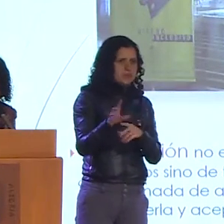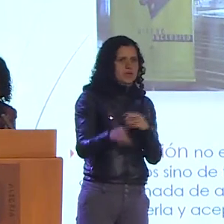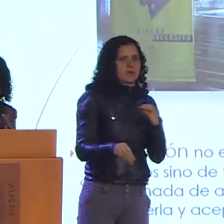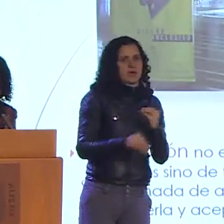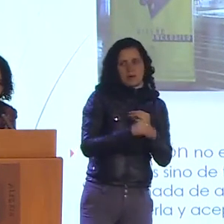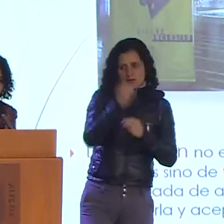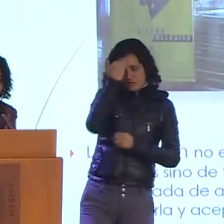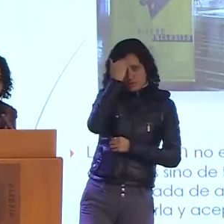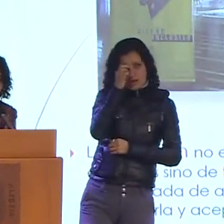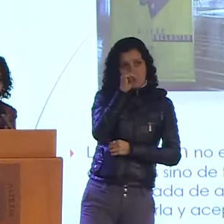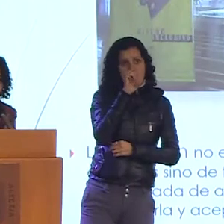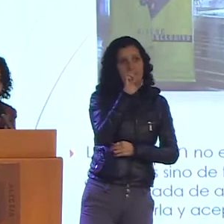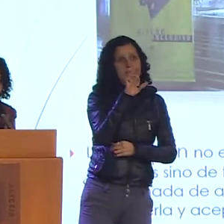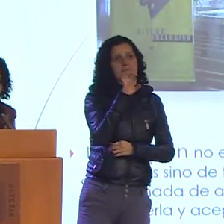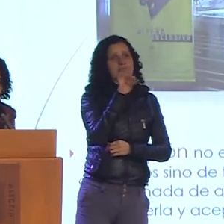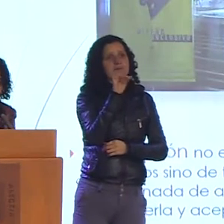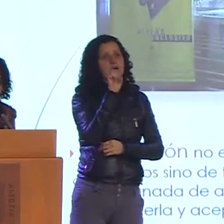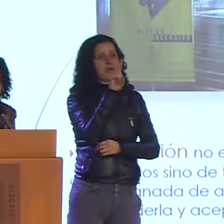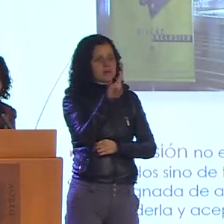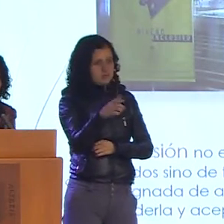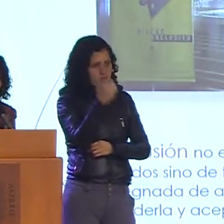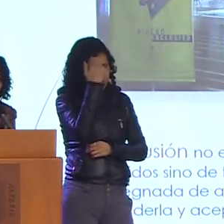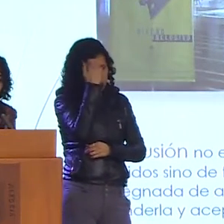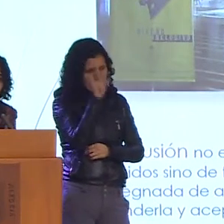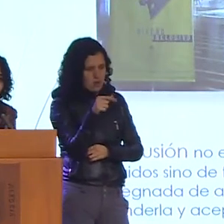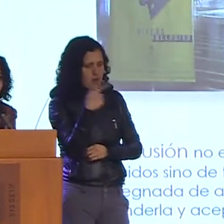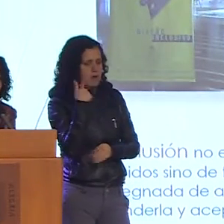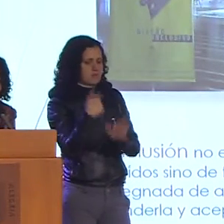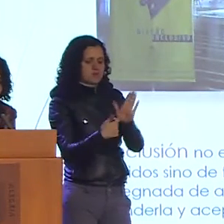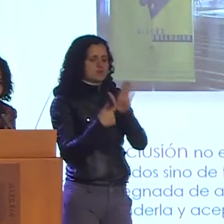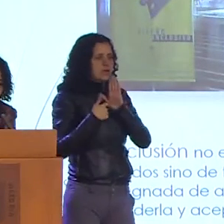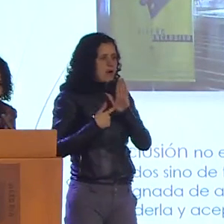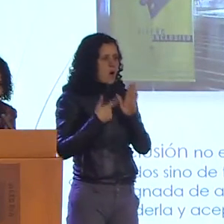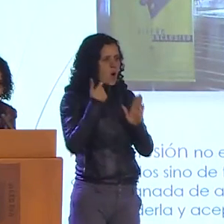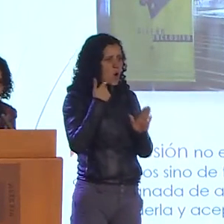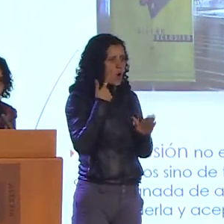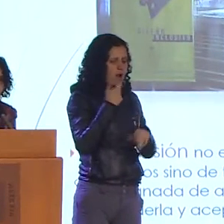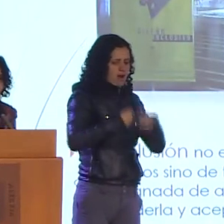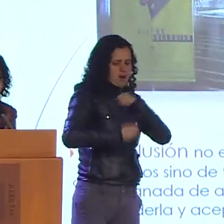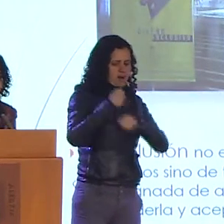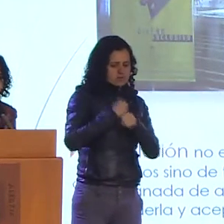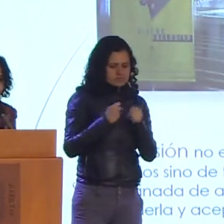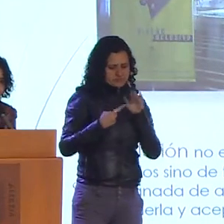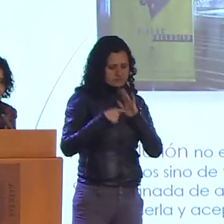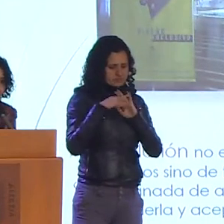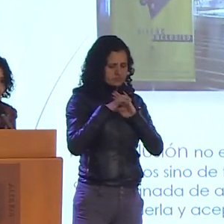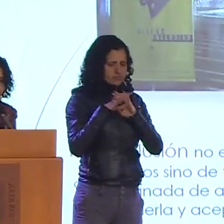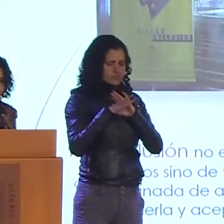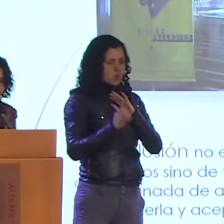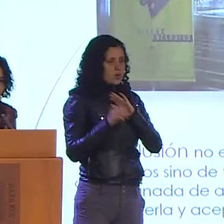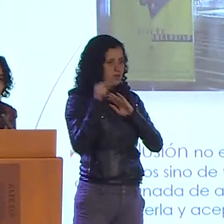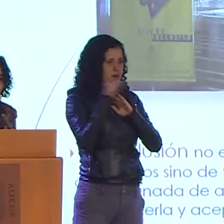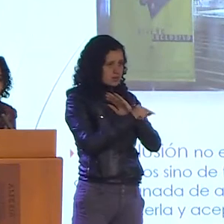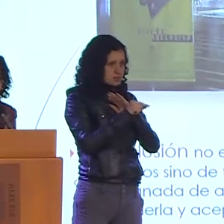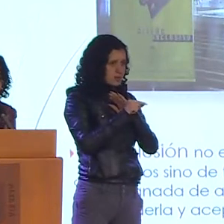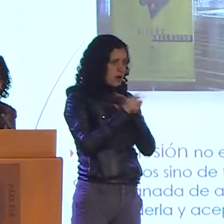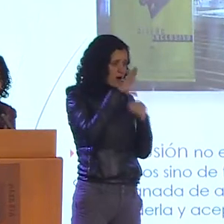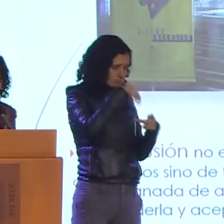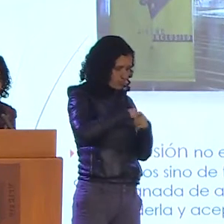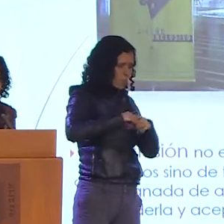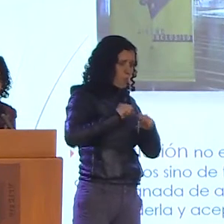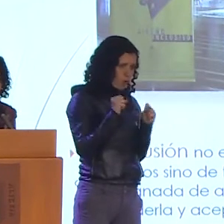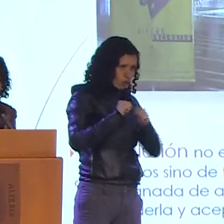profesora Mercedes, por ejemplo, que nos mostraba cómo desde los años 50 ya había presencia afro en